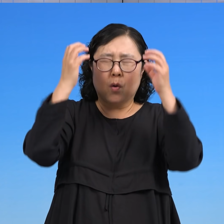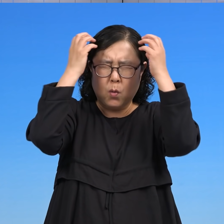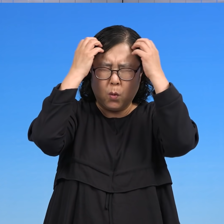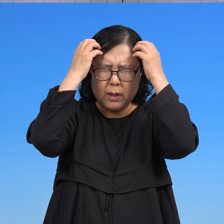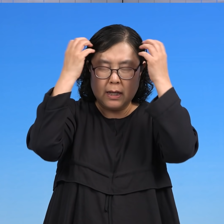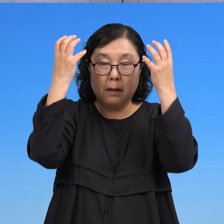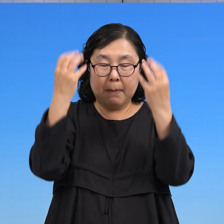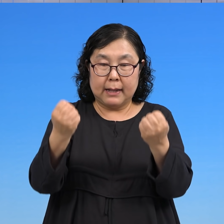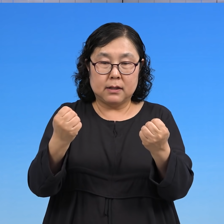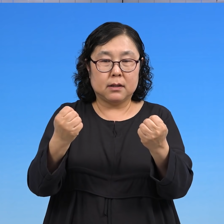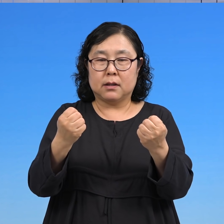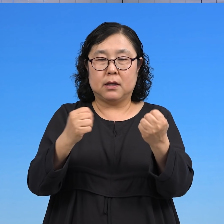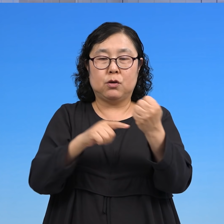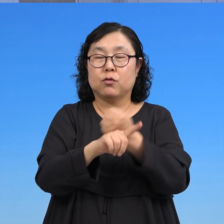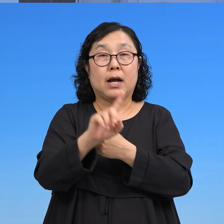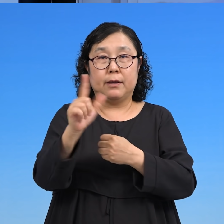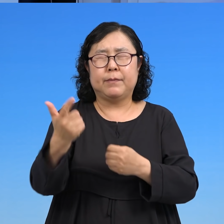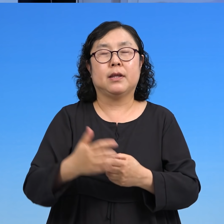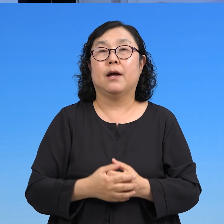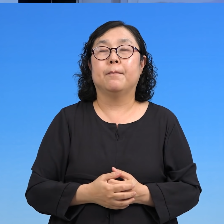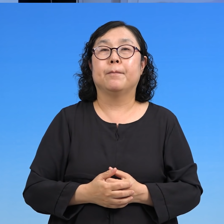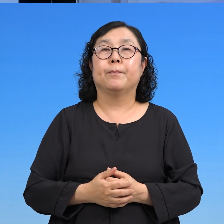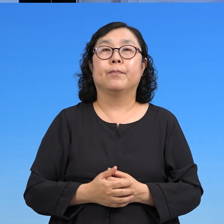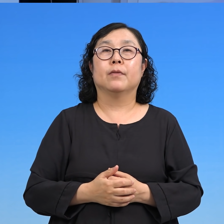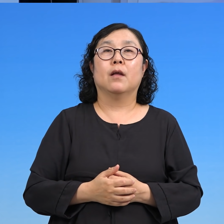않습니다. 그 다음 내용을 한번 들어보세요.